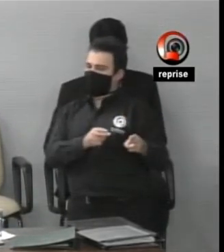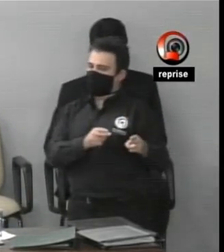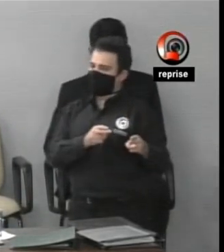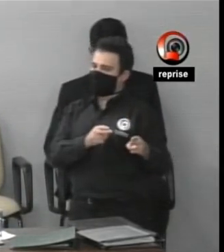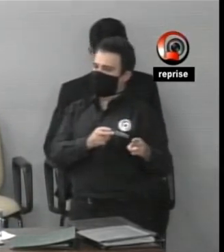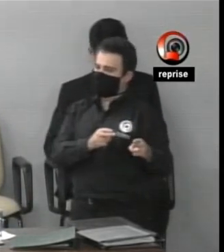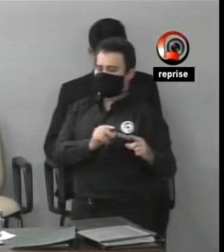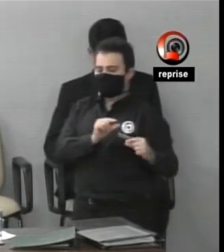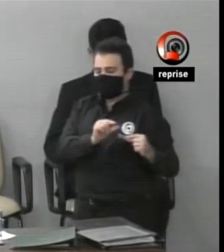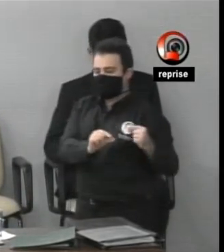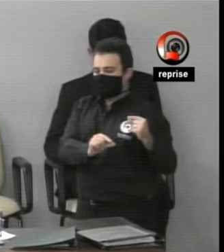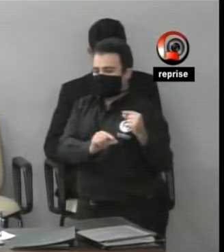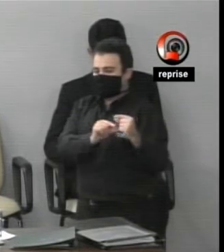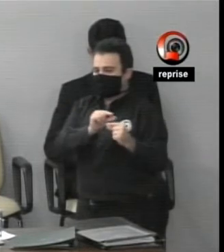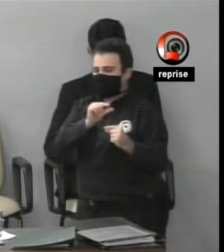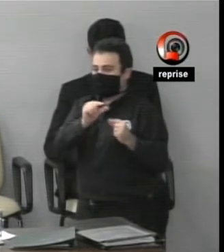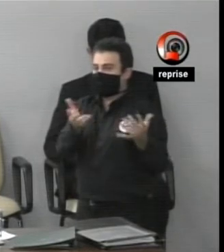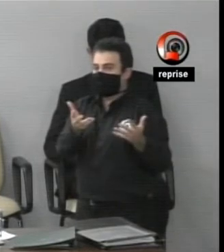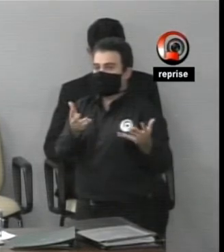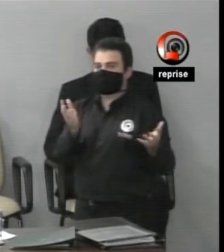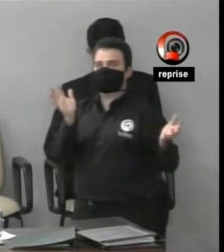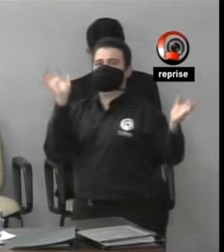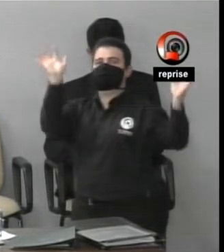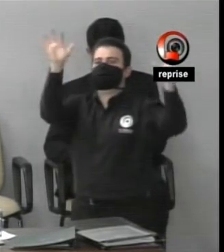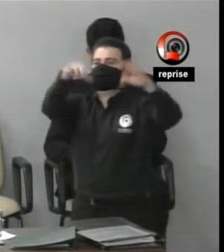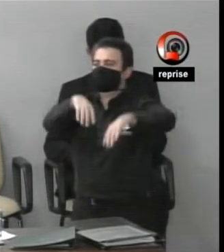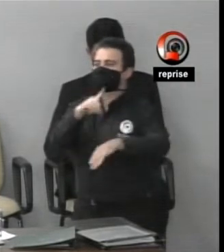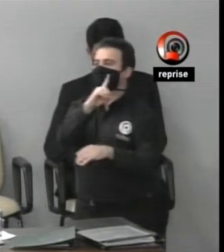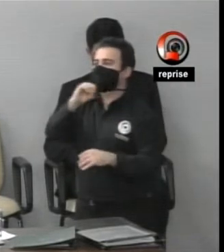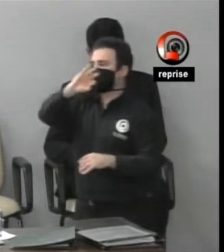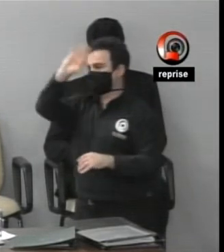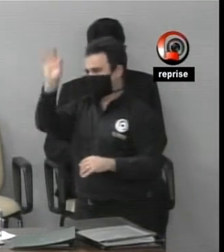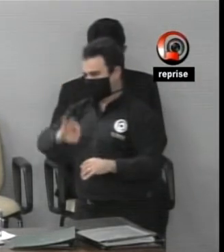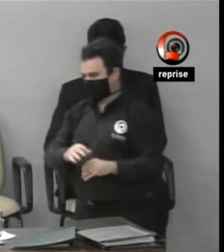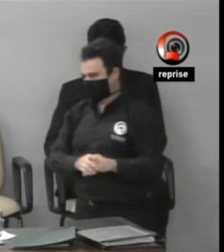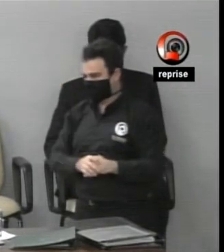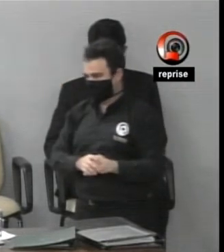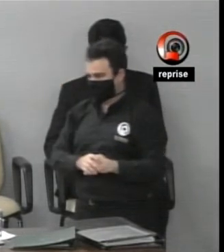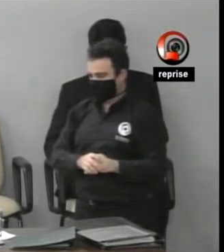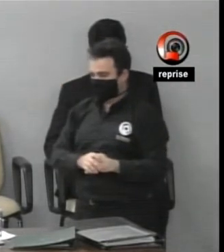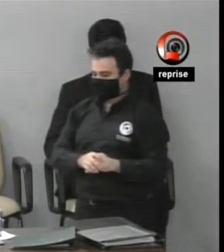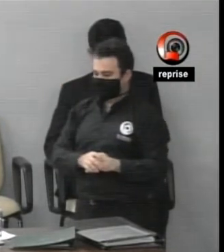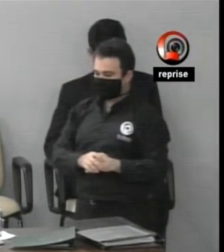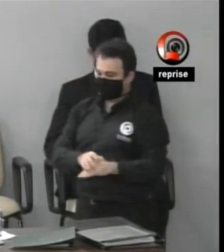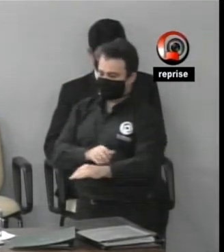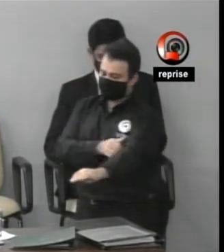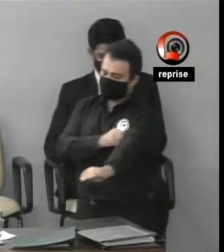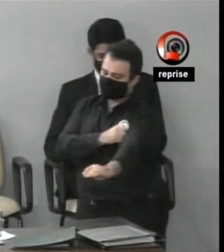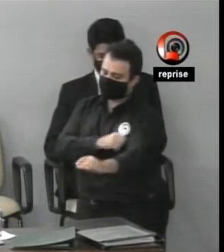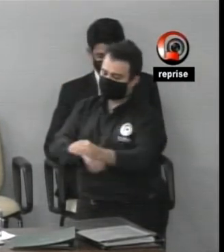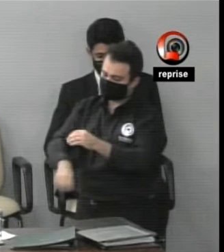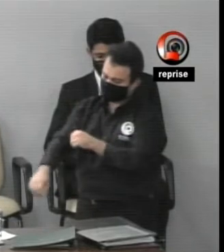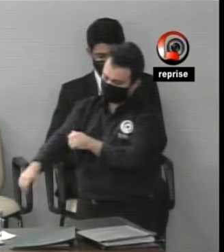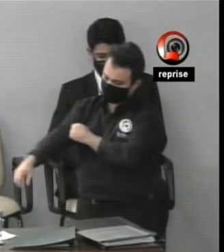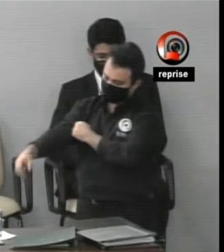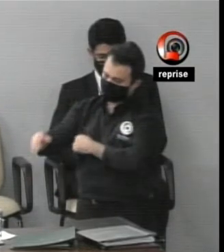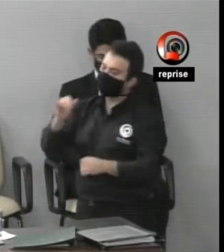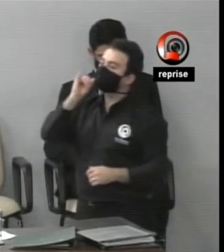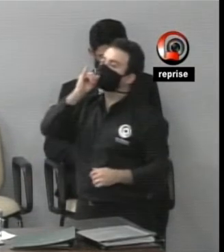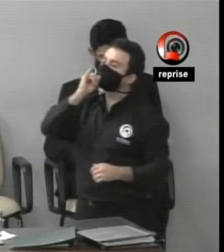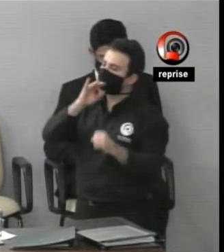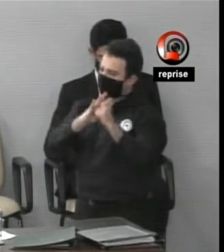no Plano São Paulo. Tanto que nós não interferíamos na questão dos decretos da Covid,